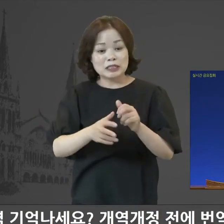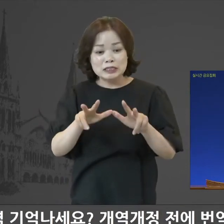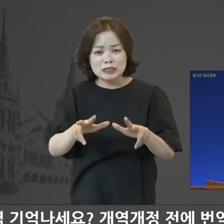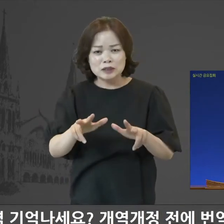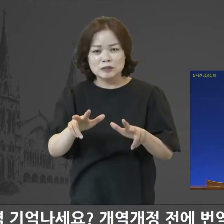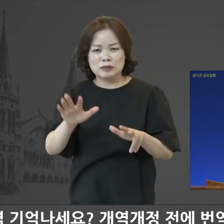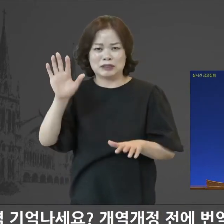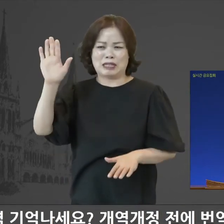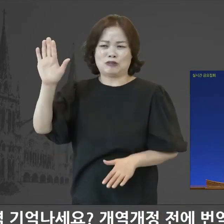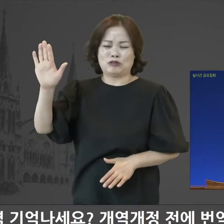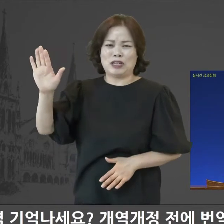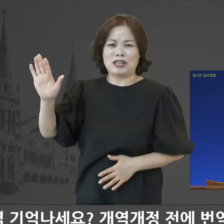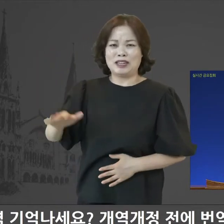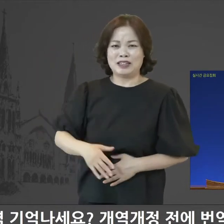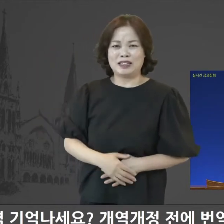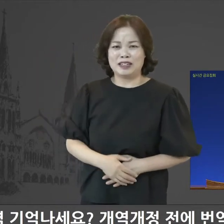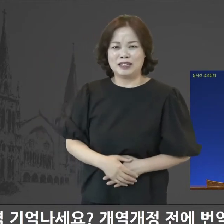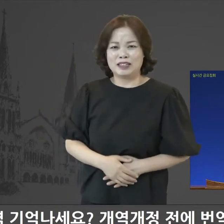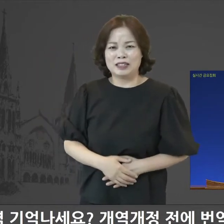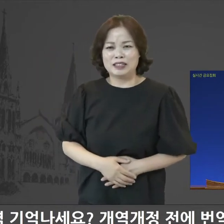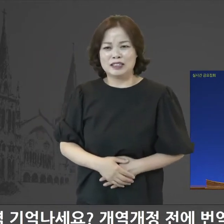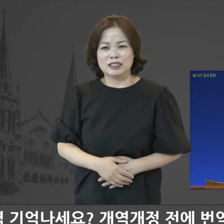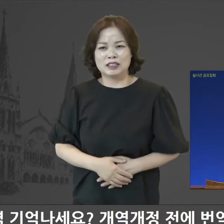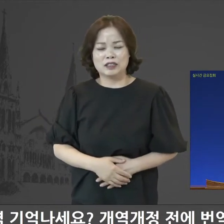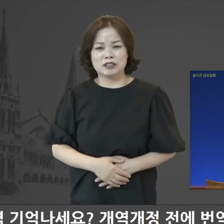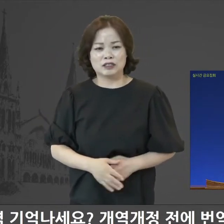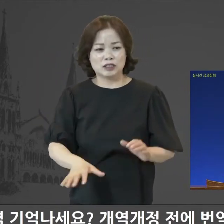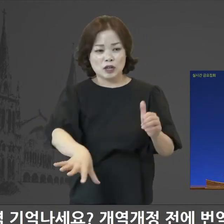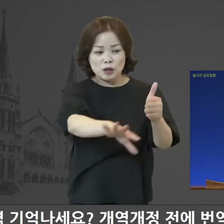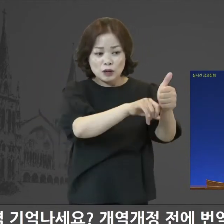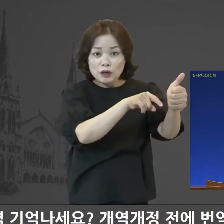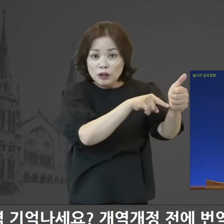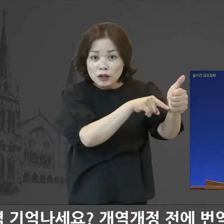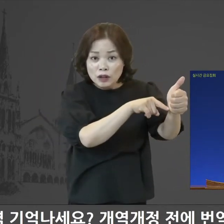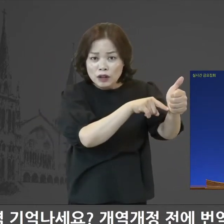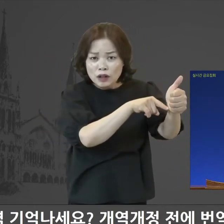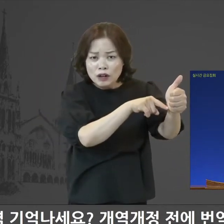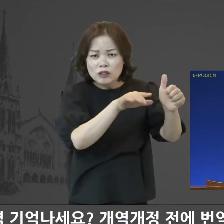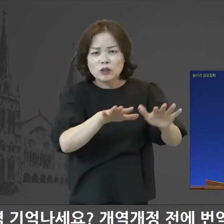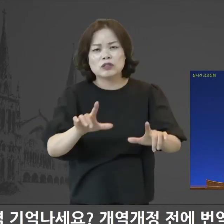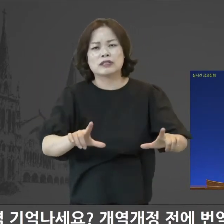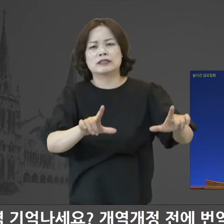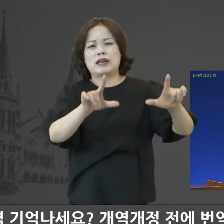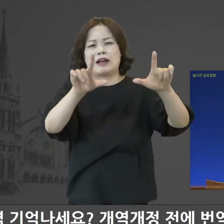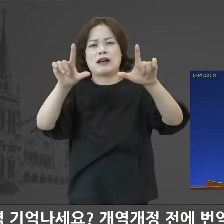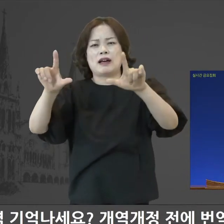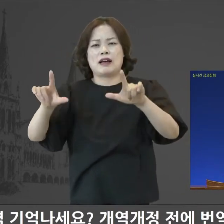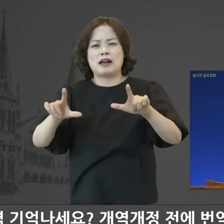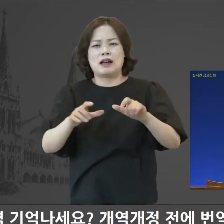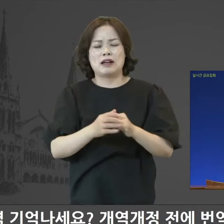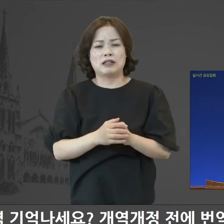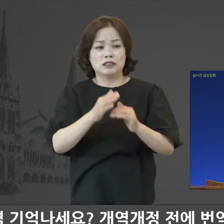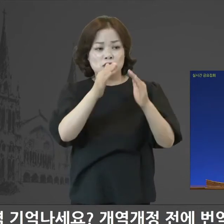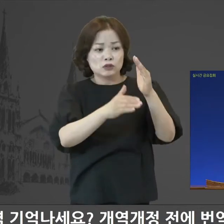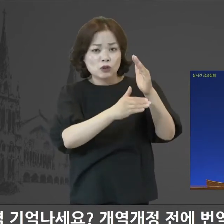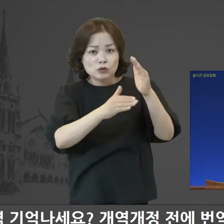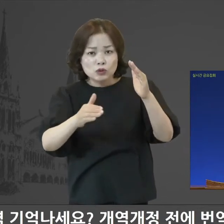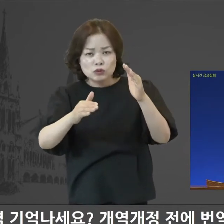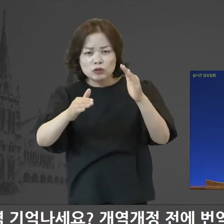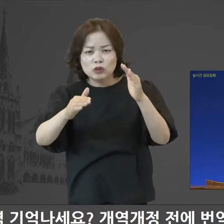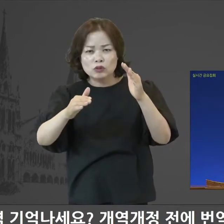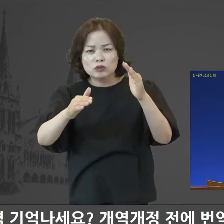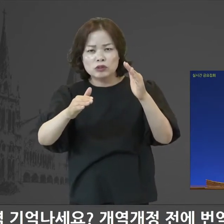말고 나중에 이렇게 하는 거죠. 저는 이 벨릭스의 모습 속에 현대를 살아가는 우리 성도들의 모습,